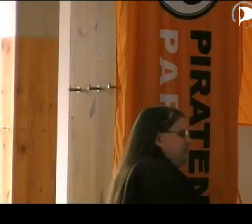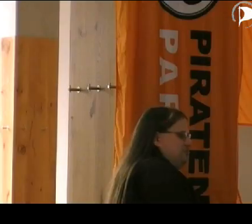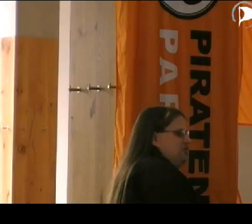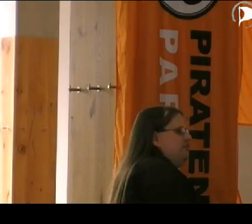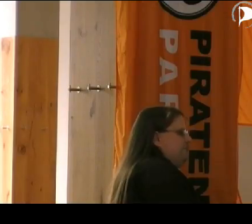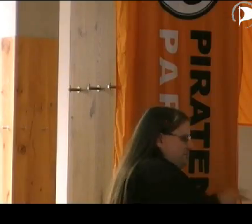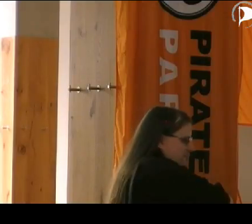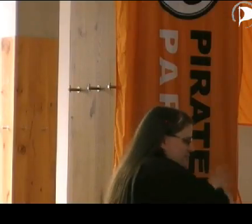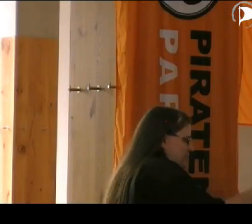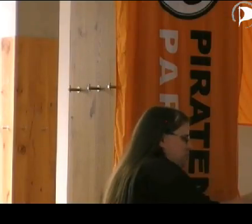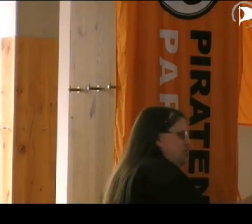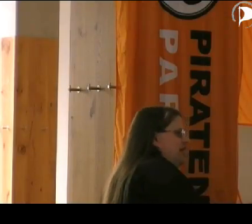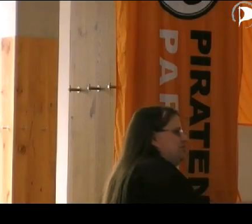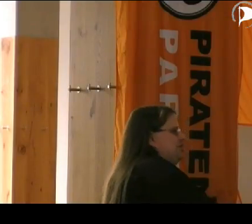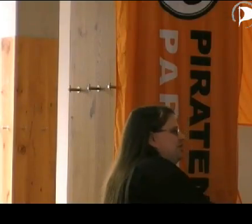mit den socken